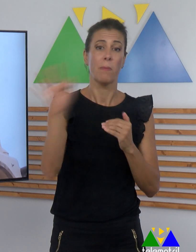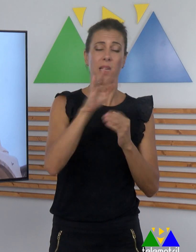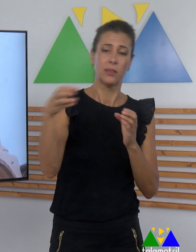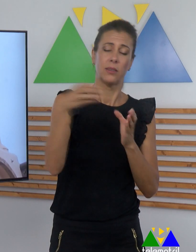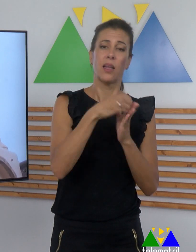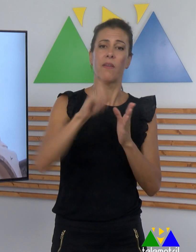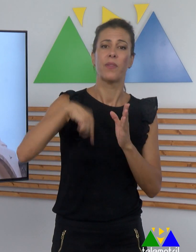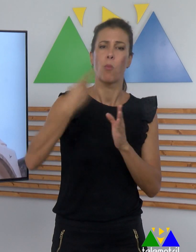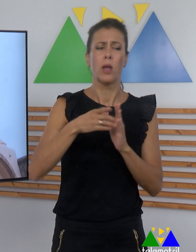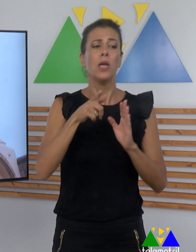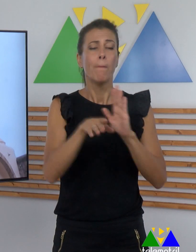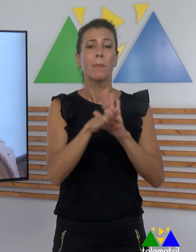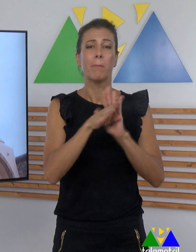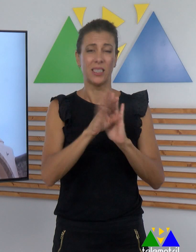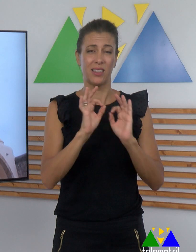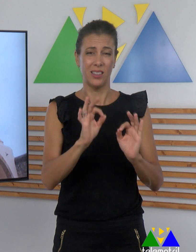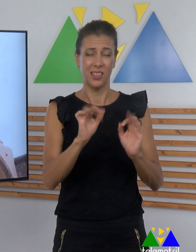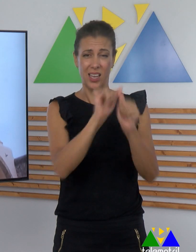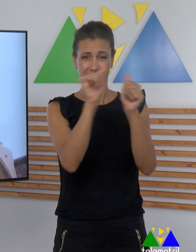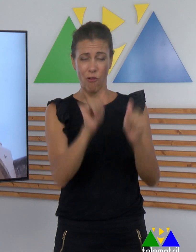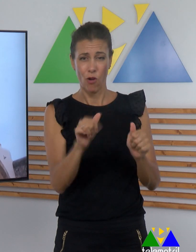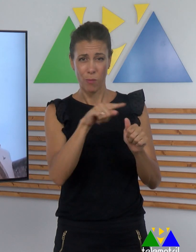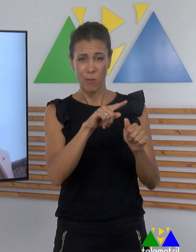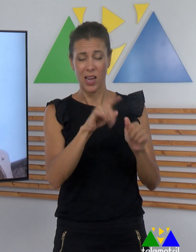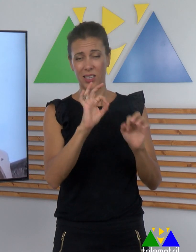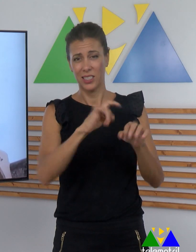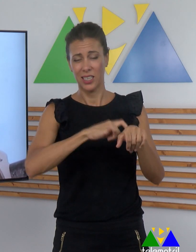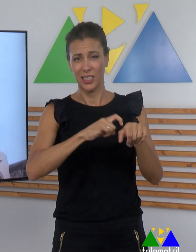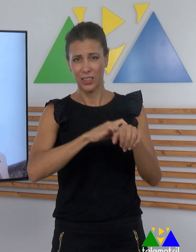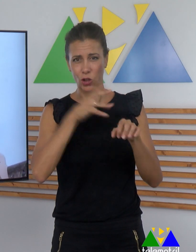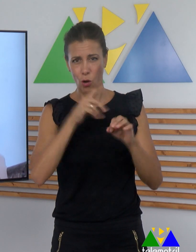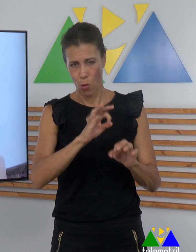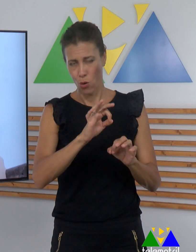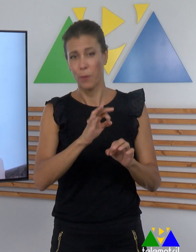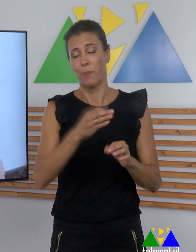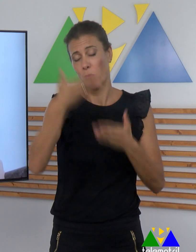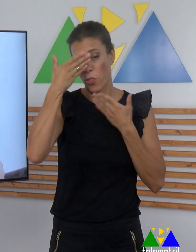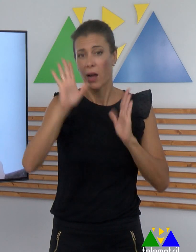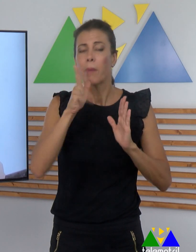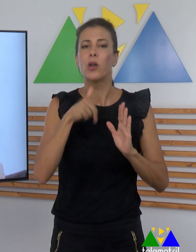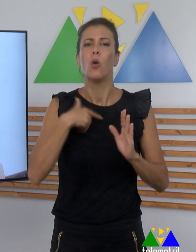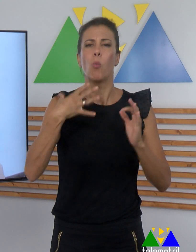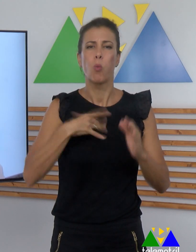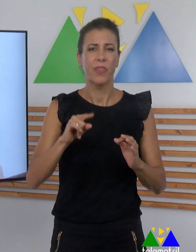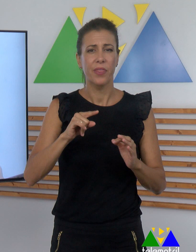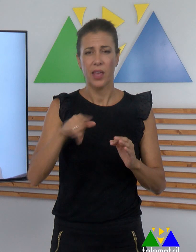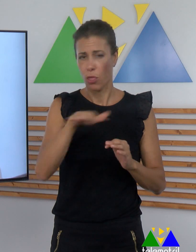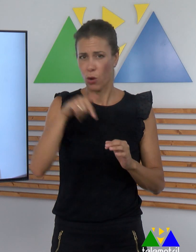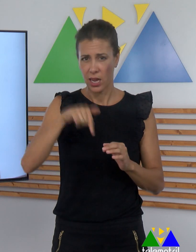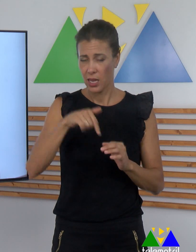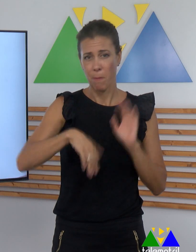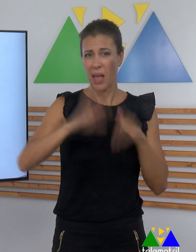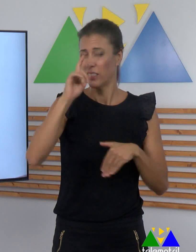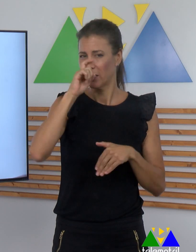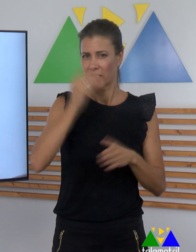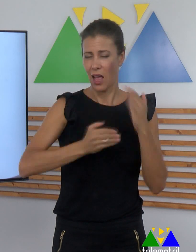verdad que mantiene el estilo de la iglesia, el estilo mudéjar de la iglesia. Quizás estemos en la zona más antigua de Motril,